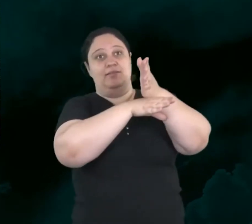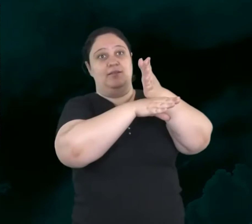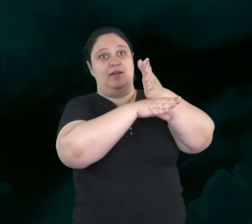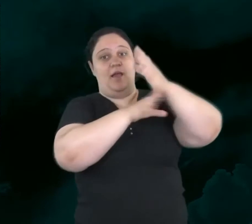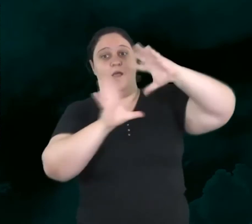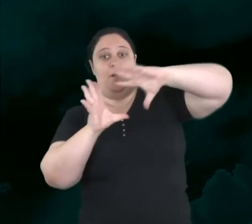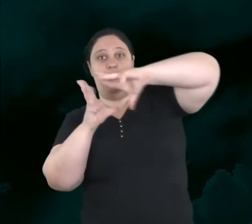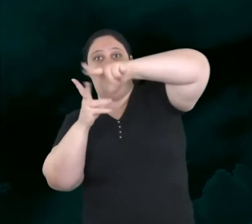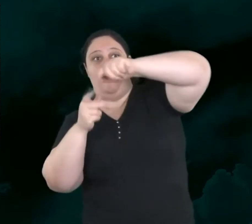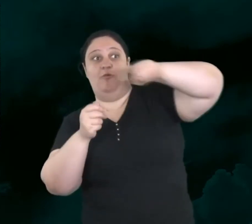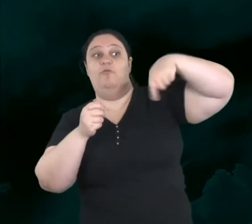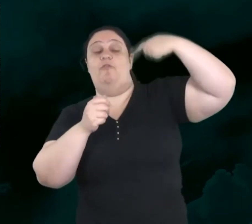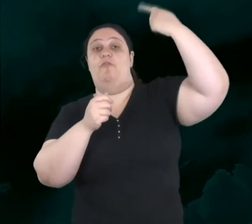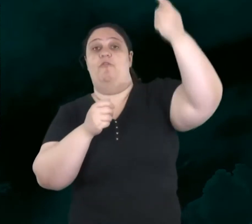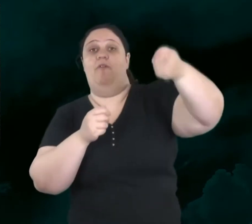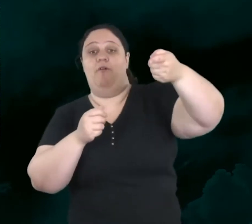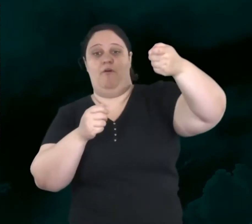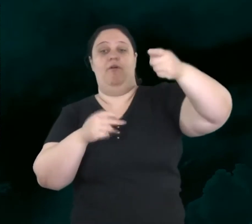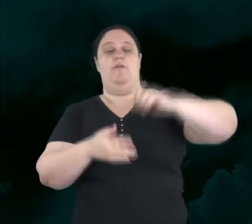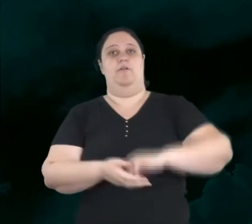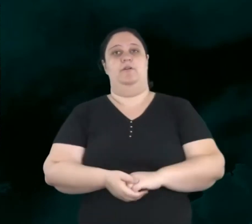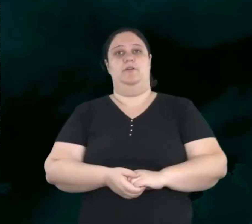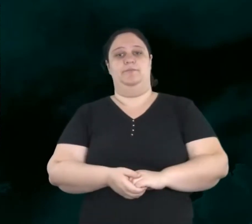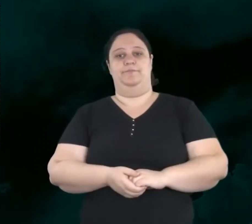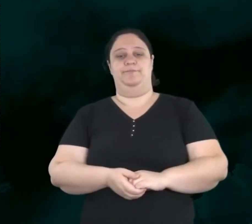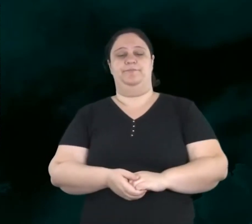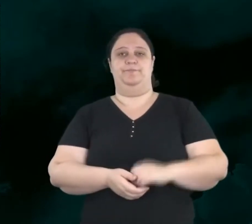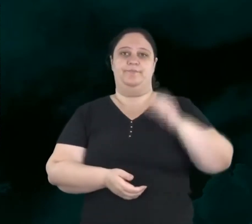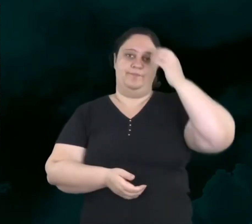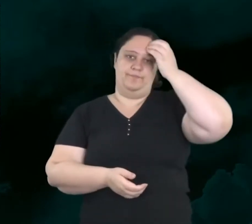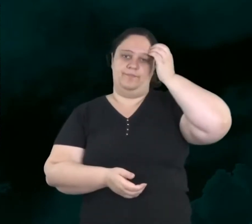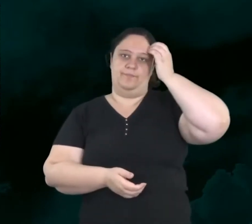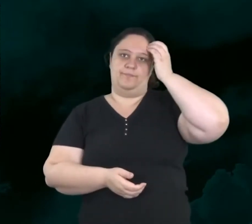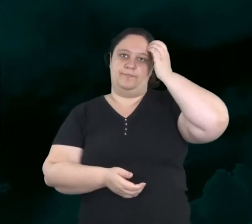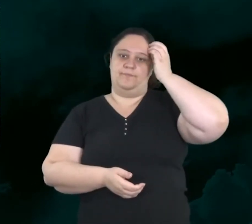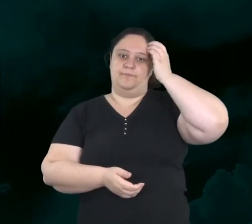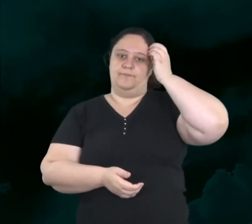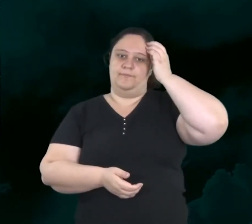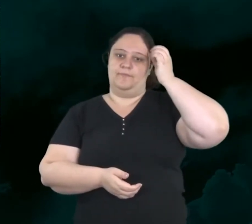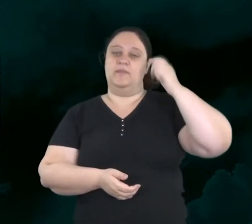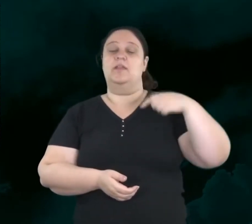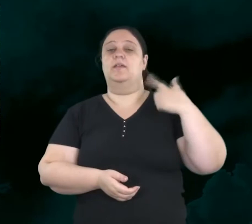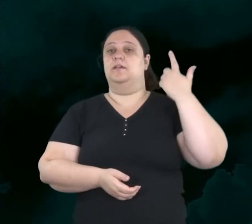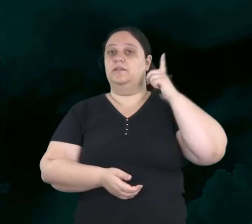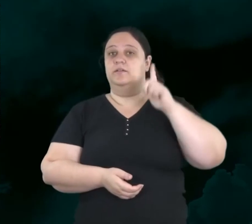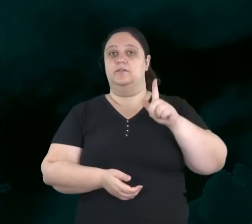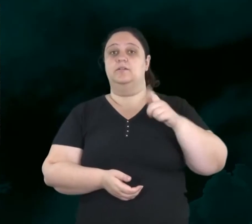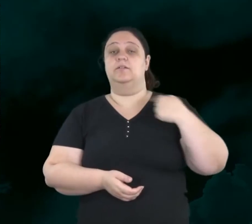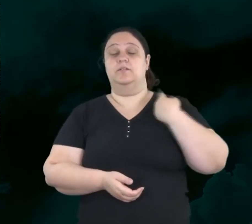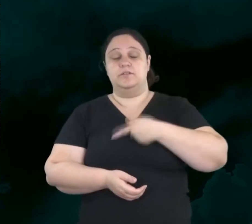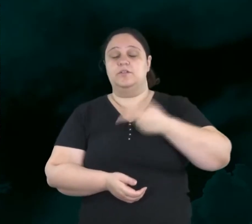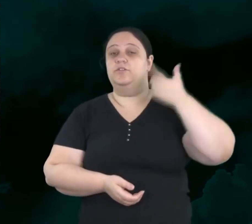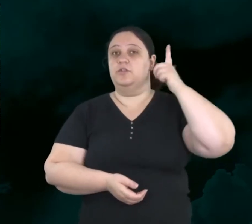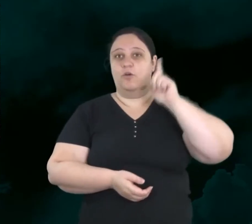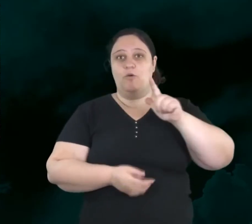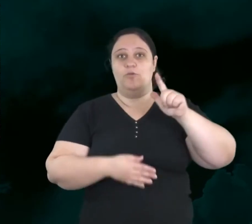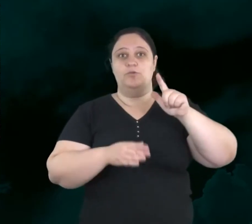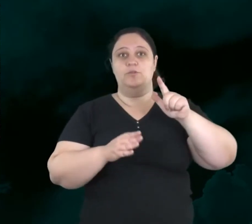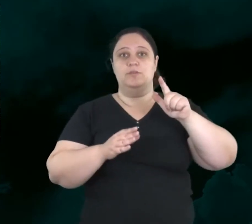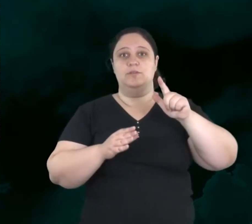mundo sensorial, desse mundo físico, desse mundo material. Ele nos leva para a esfera,